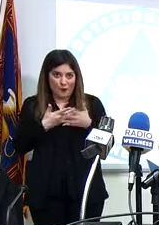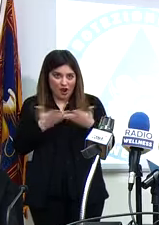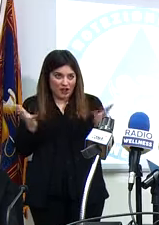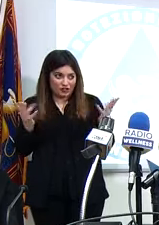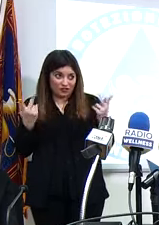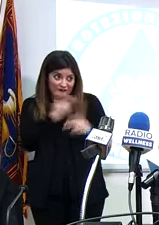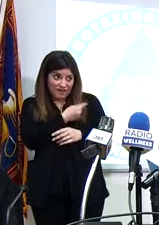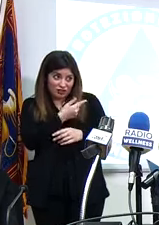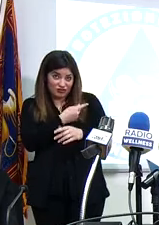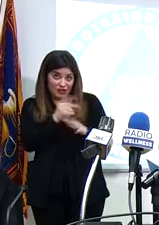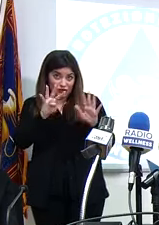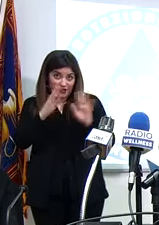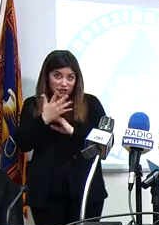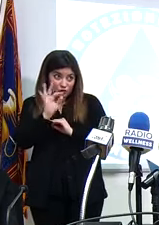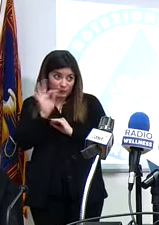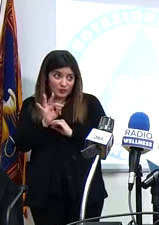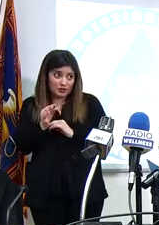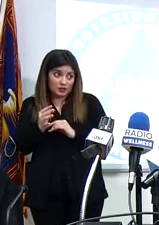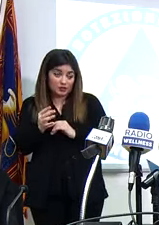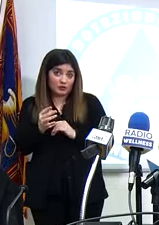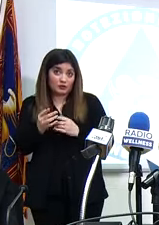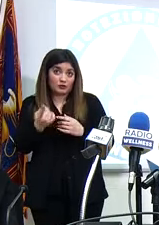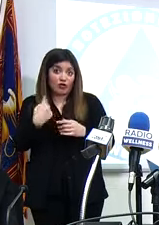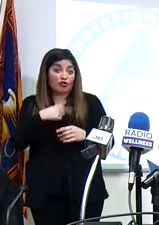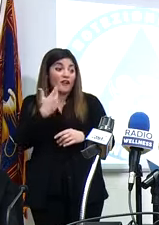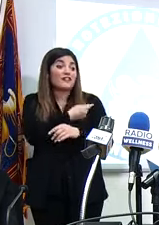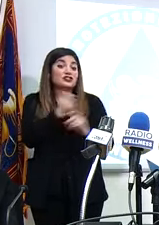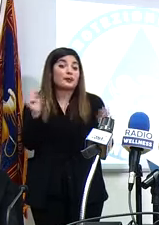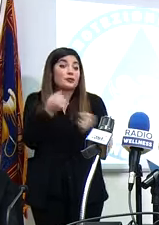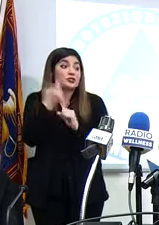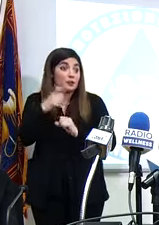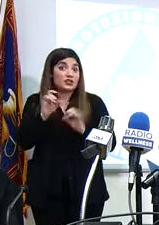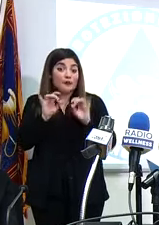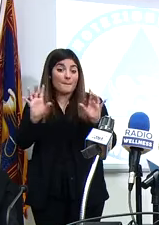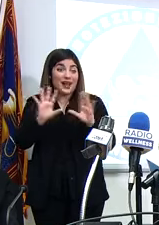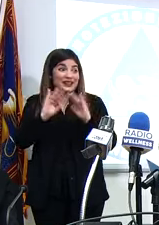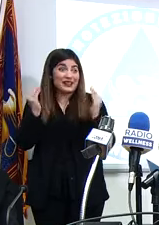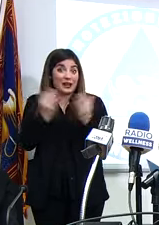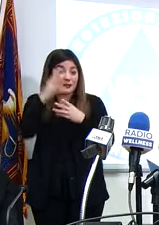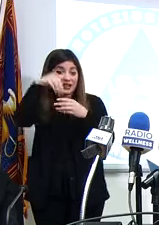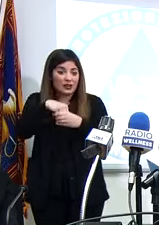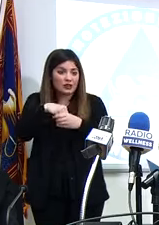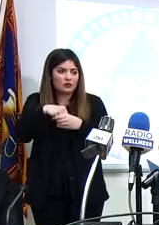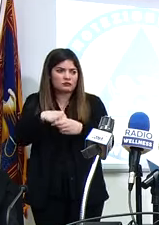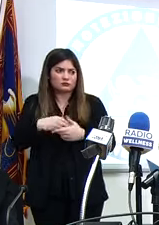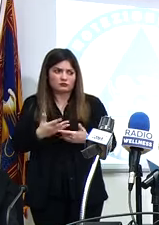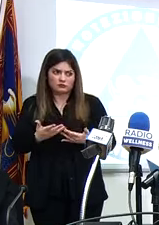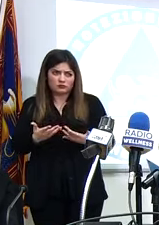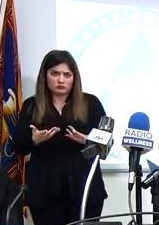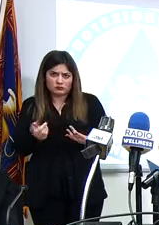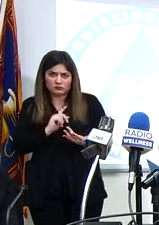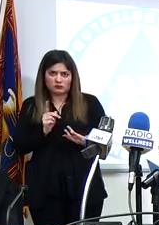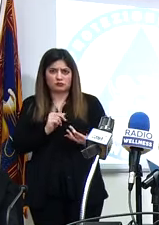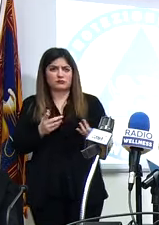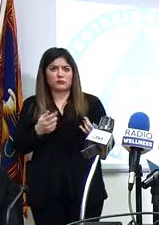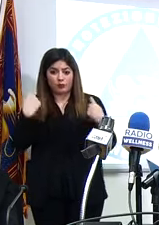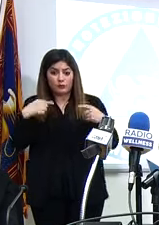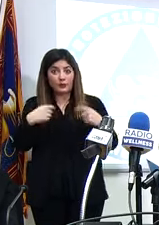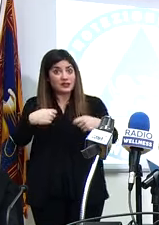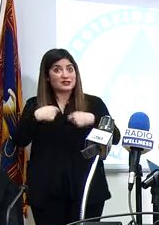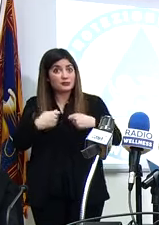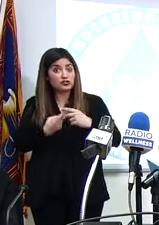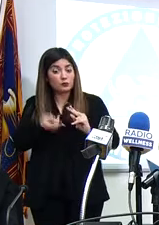possiamo vaccinare perché siamo dentro la pandemia, no, ma perché? E chi lo dice? Anzi, questo ci dovrebbe spingere di più,